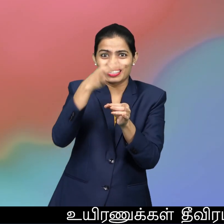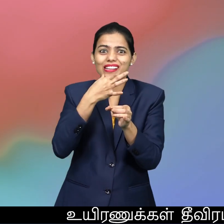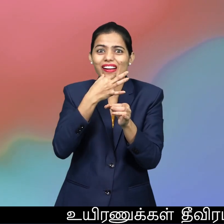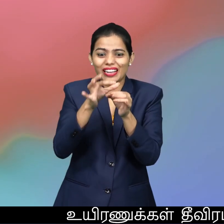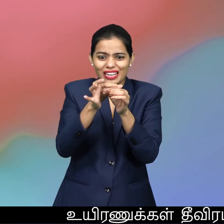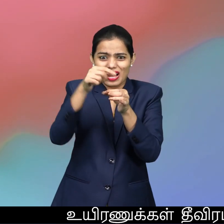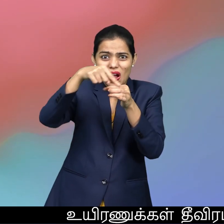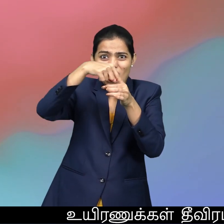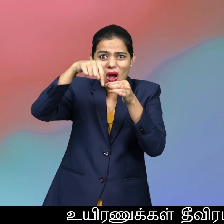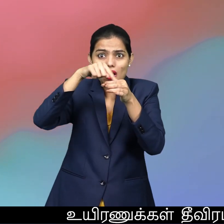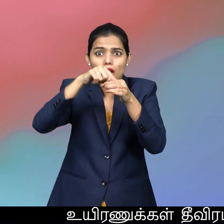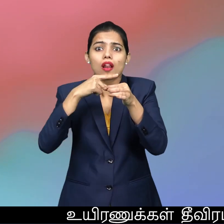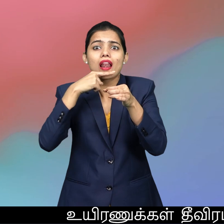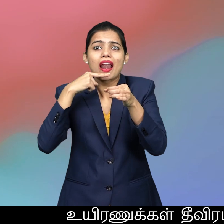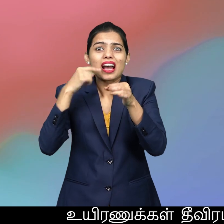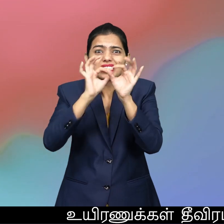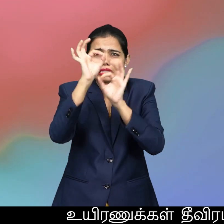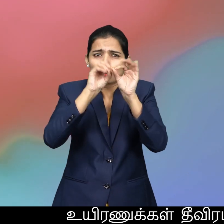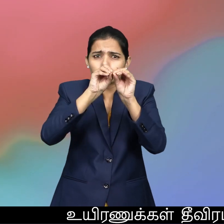உயிரணுக்கள் தீவிரமாக பிரிக்கப்படுகின்றன.